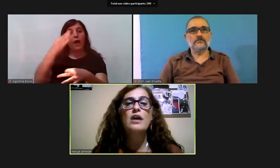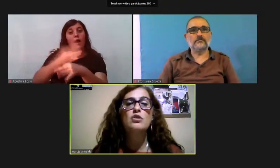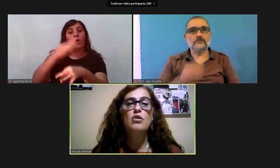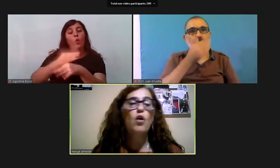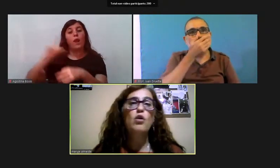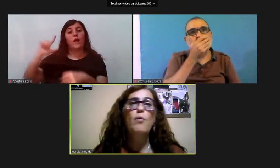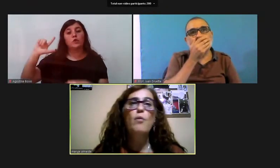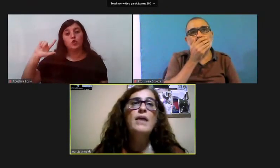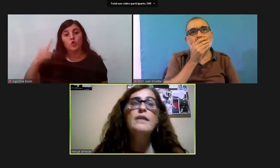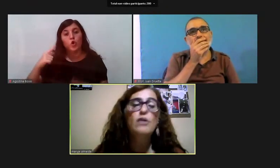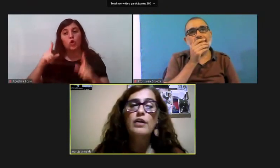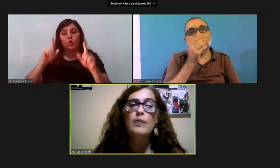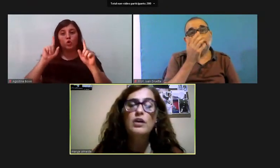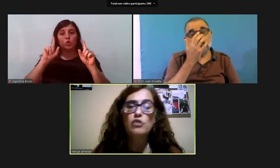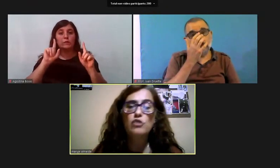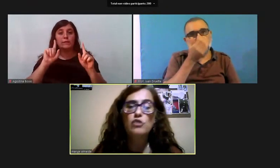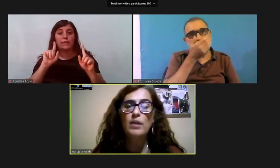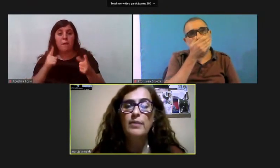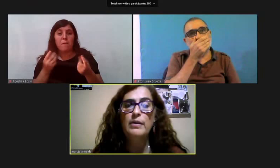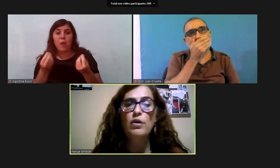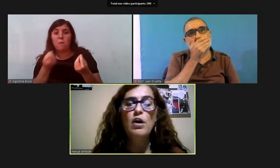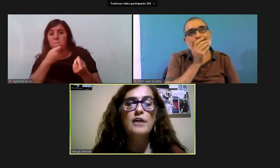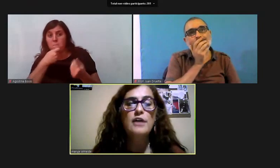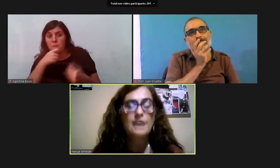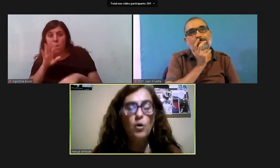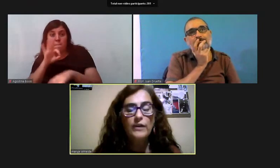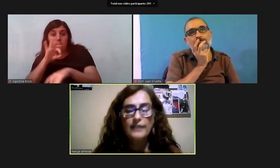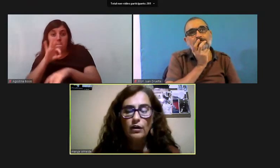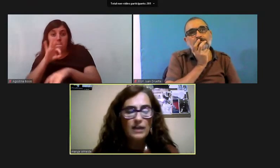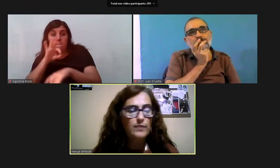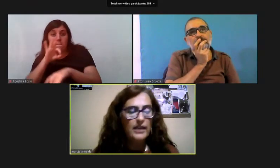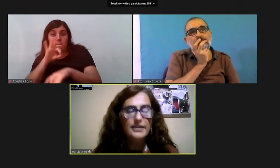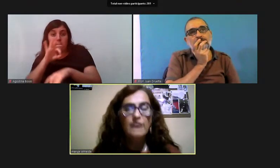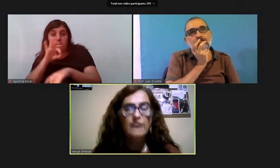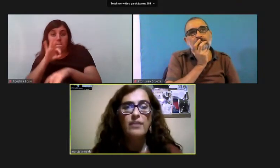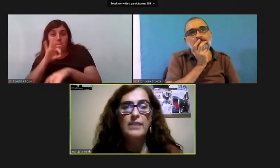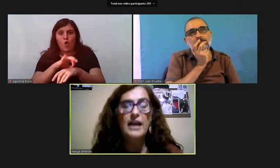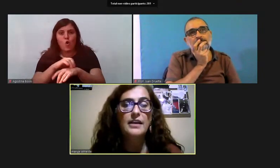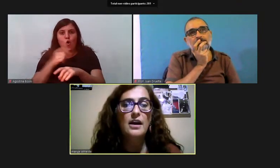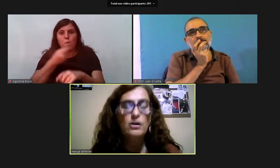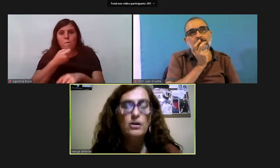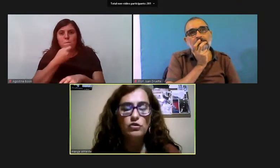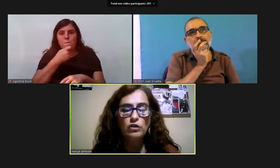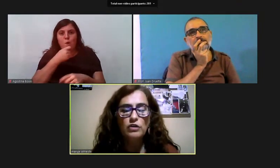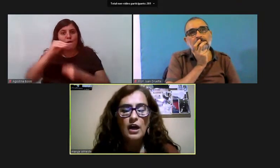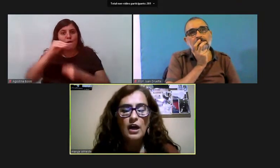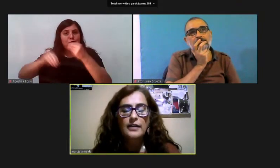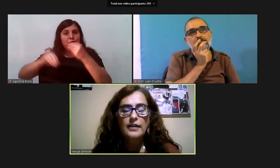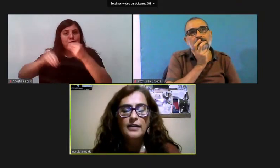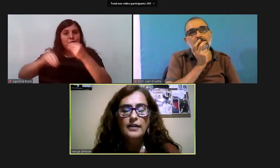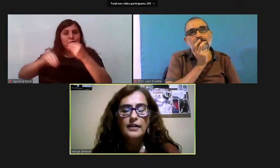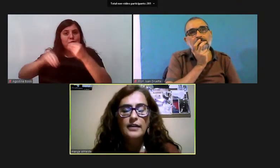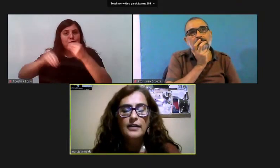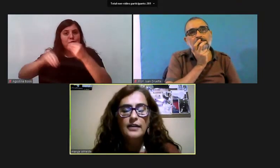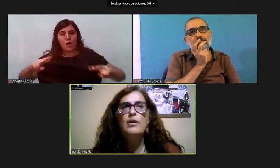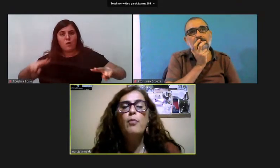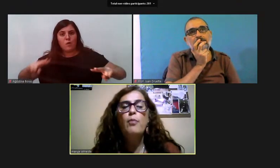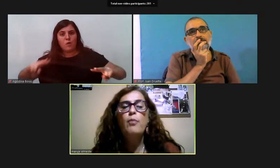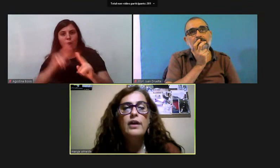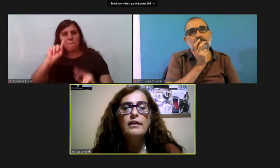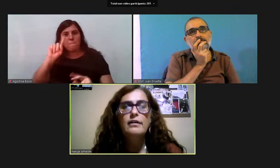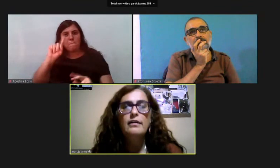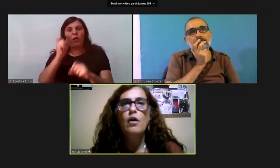como aquellos, o los médicos, digamos, que son los que primero se encuentran con la experiencia de familias que tienen hijos sordos, tienen que al